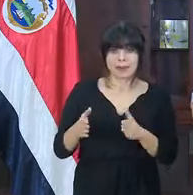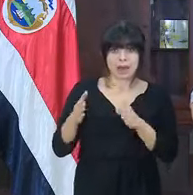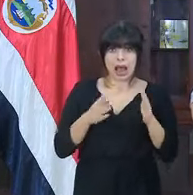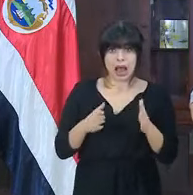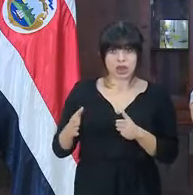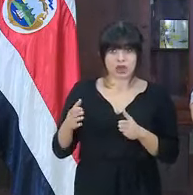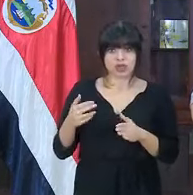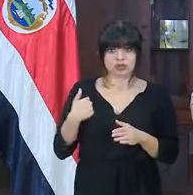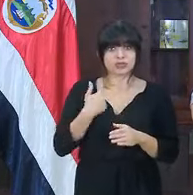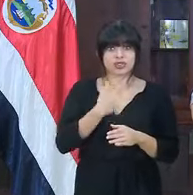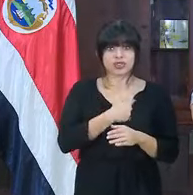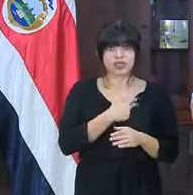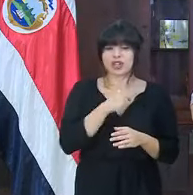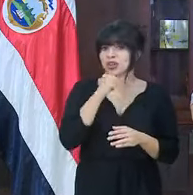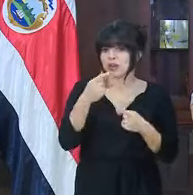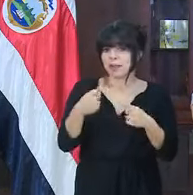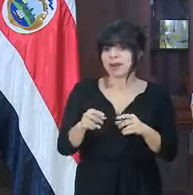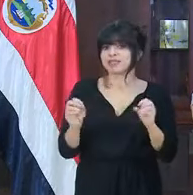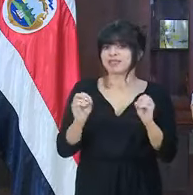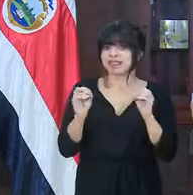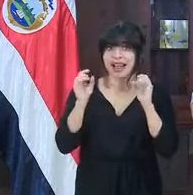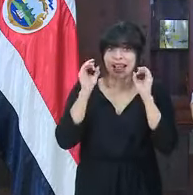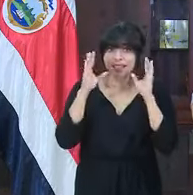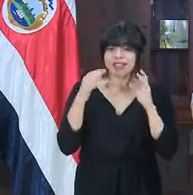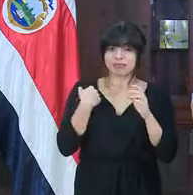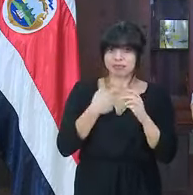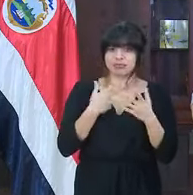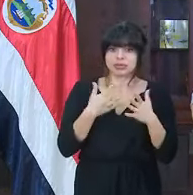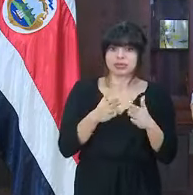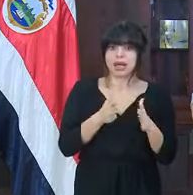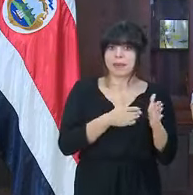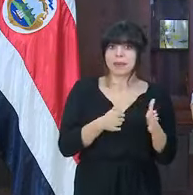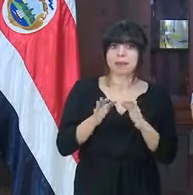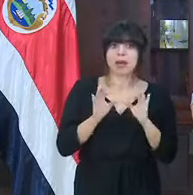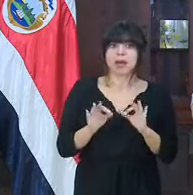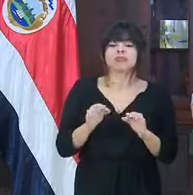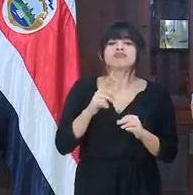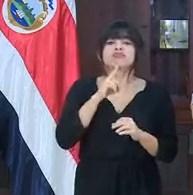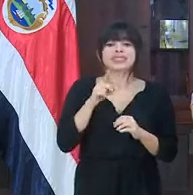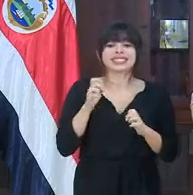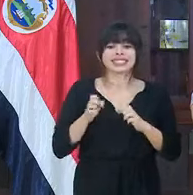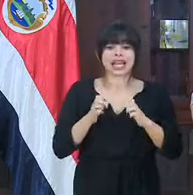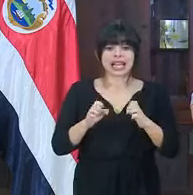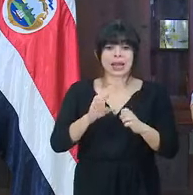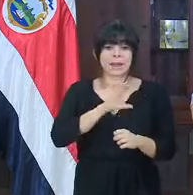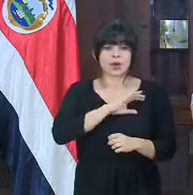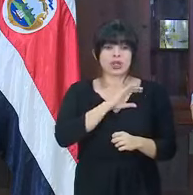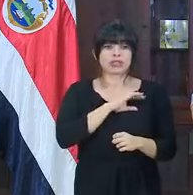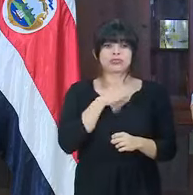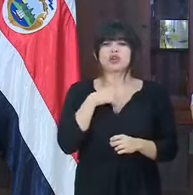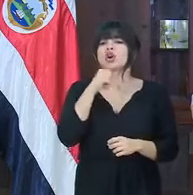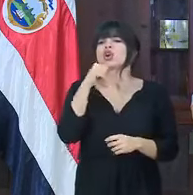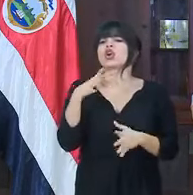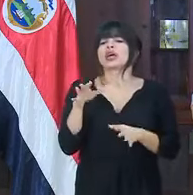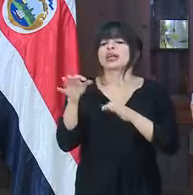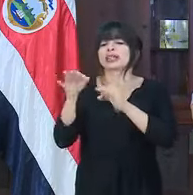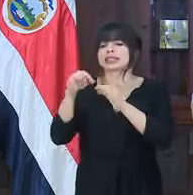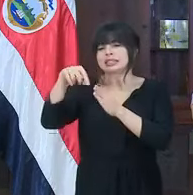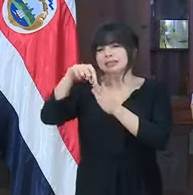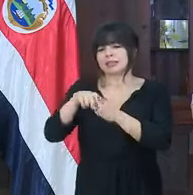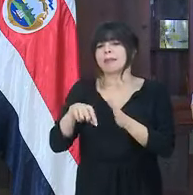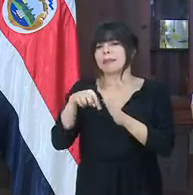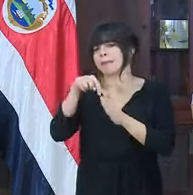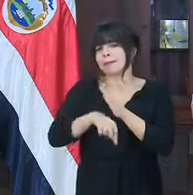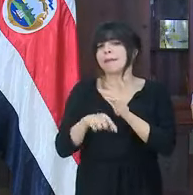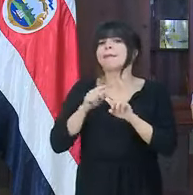Tan preparados estábamos que no ocurrió ninguna desgracia. De hecho, la estrategia policial, no quisiera darles detalle,